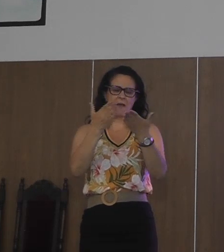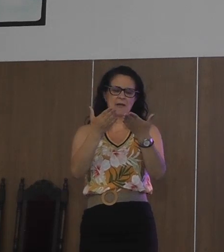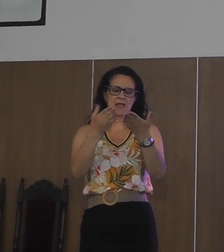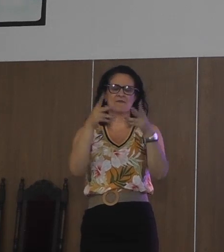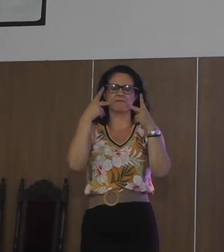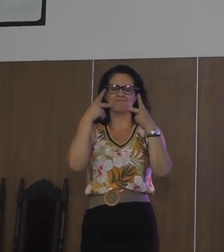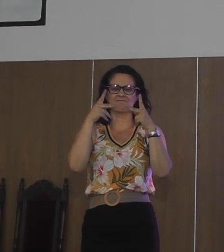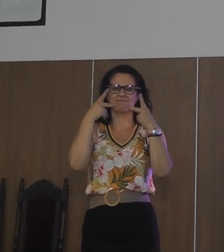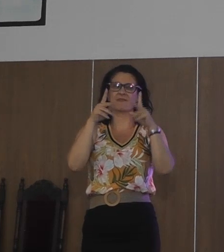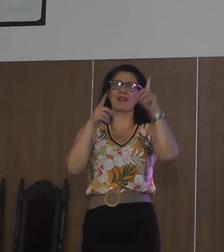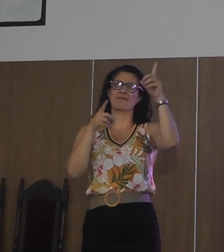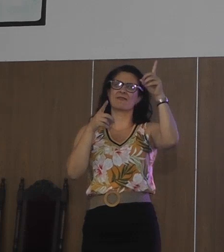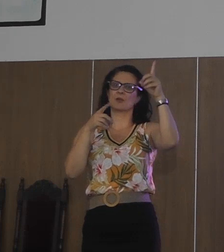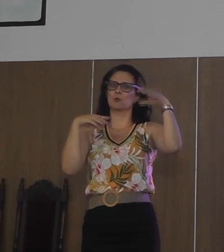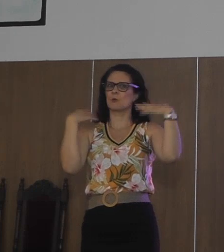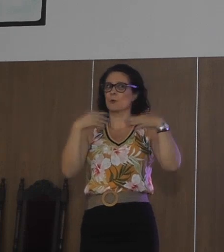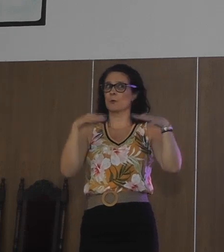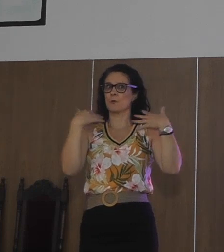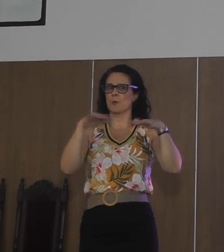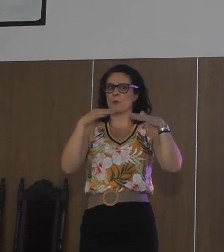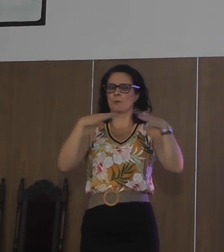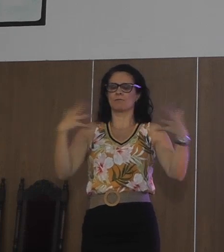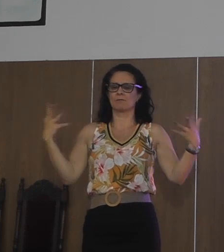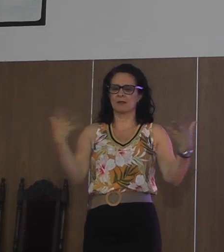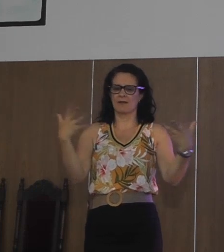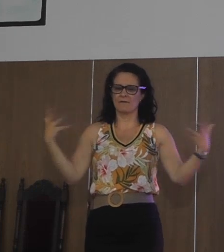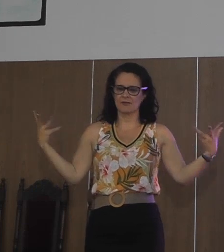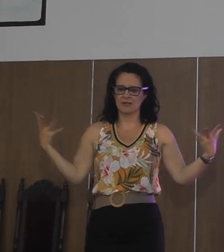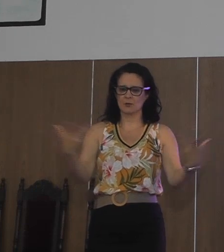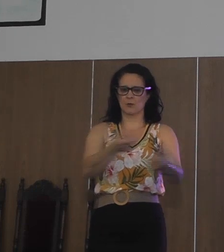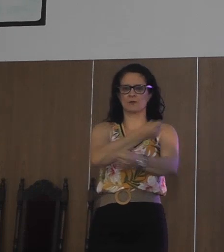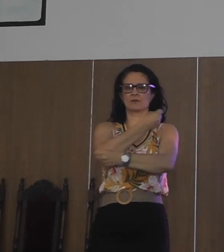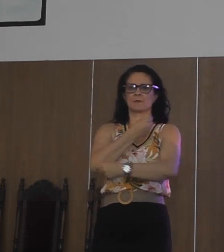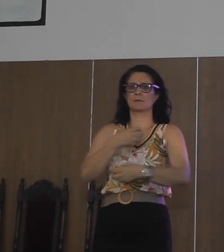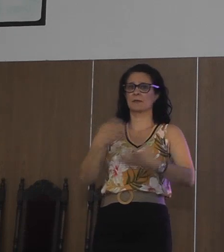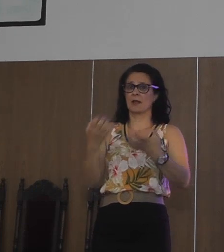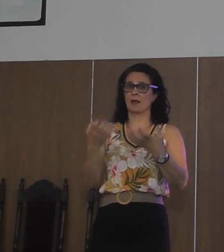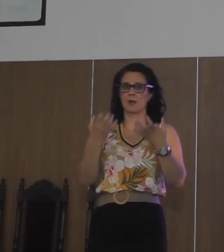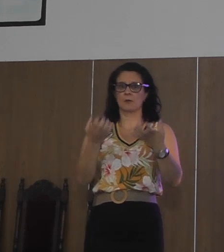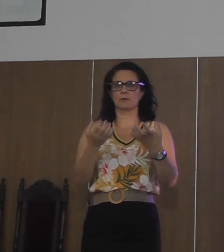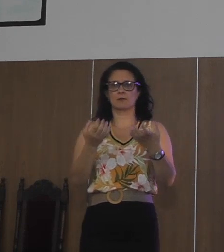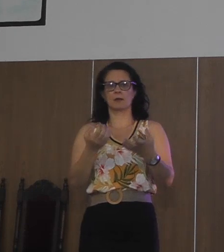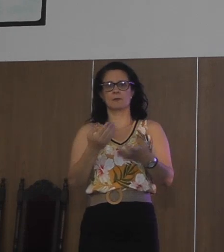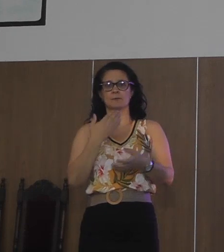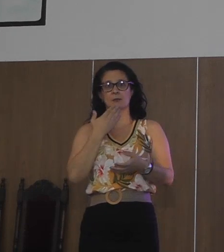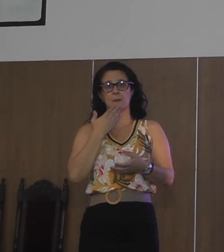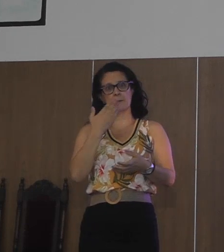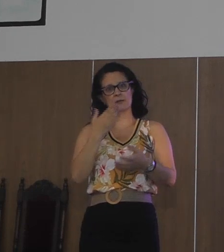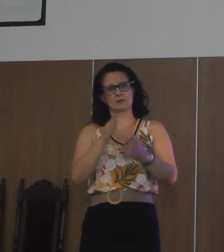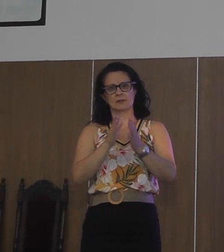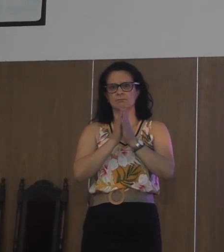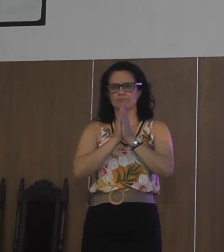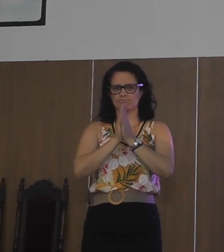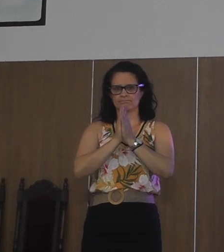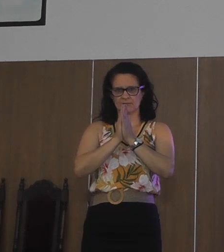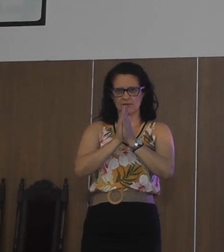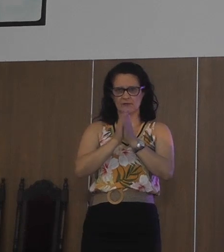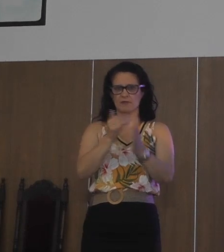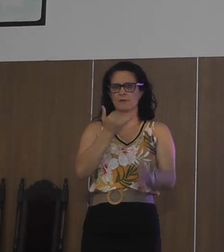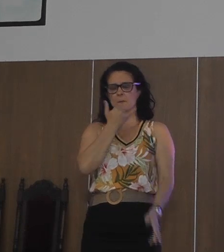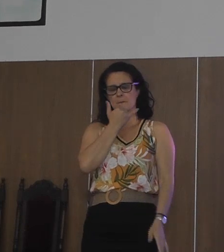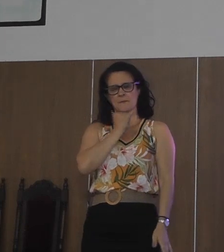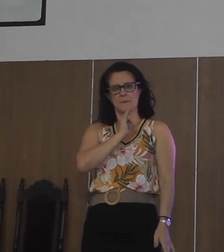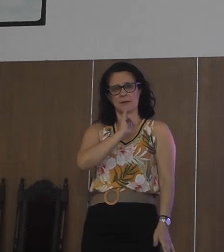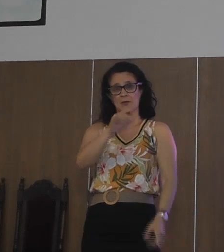é tremendo, é maravilhoso. Queria me desculpar com você que está em casa, que houve uma pane na nossa internet, que